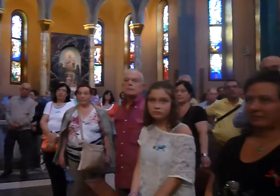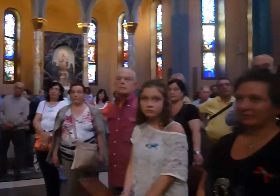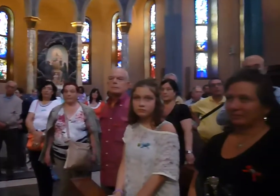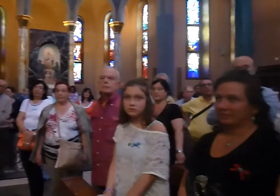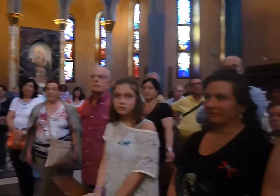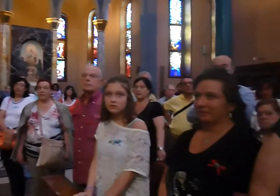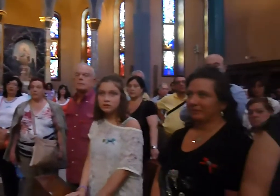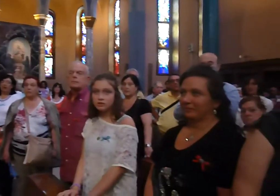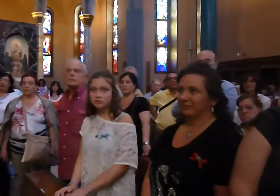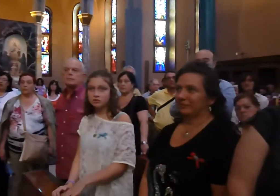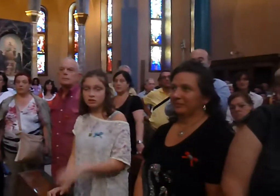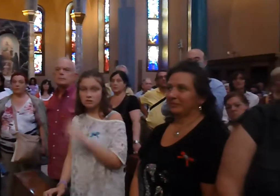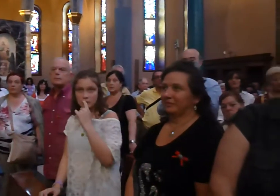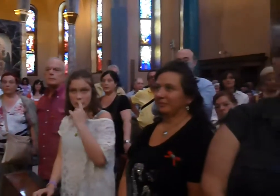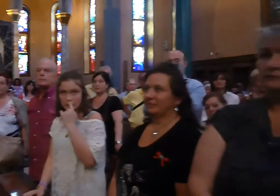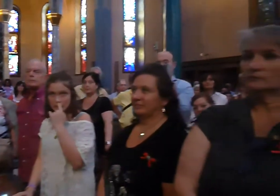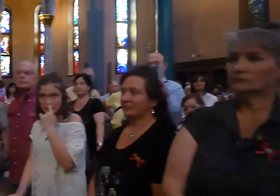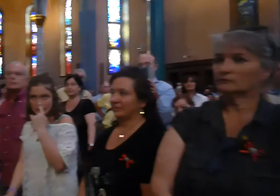preghiamo.